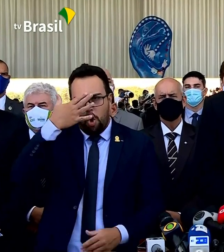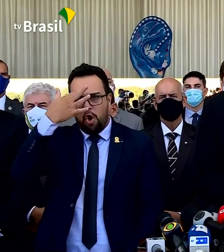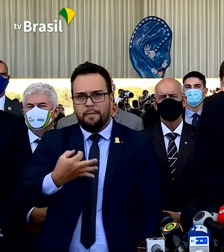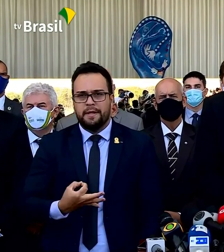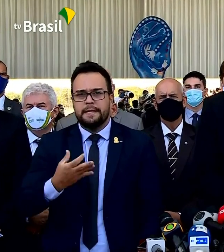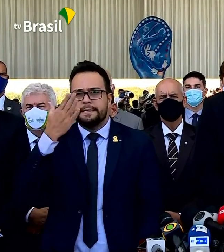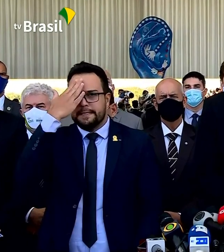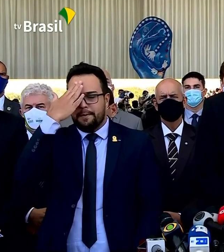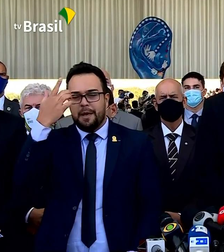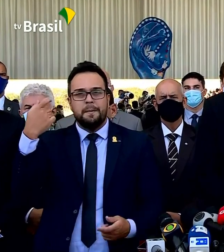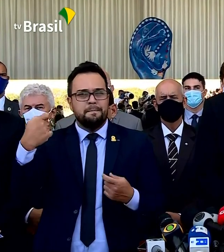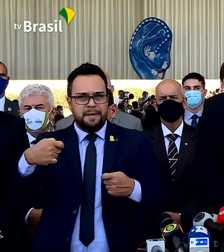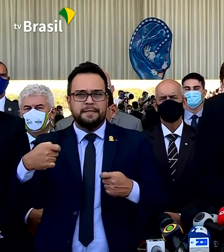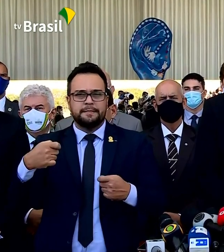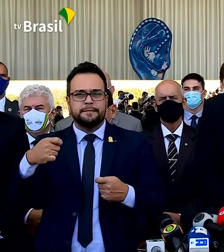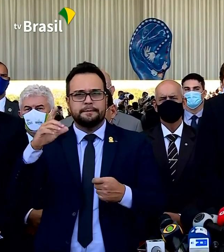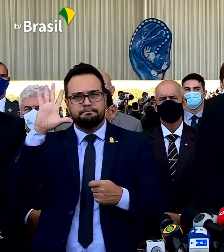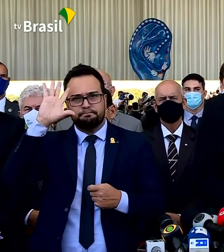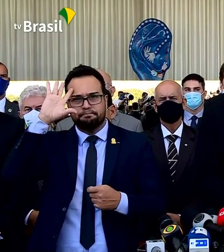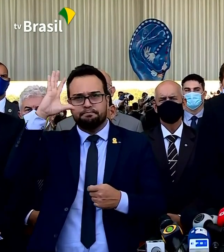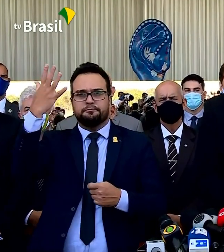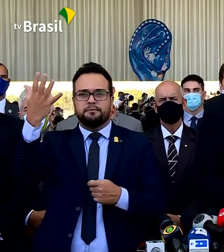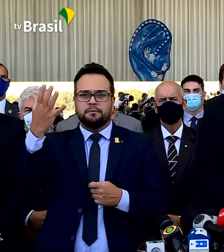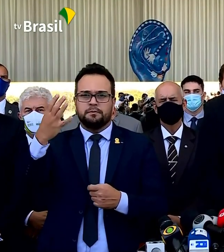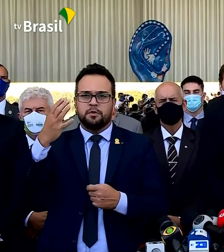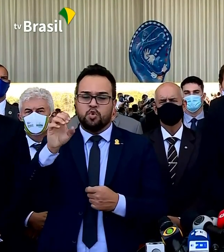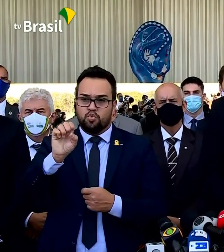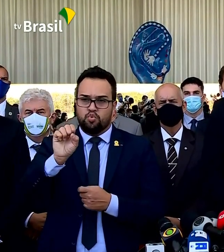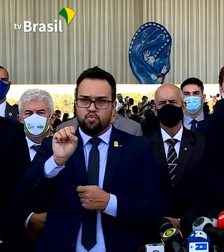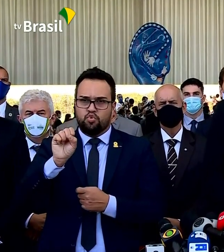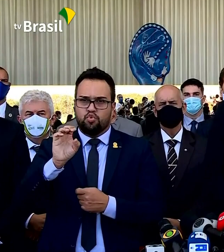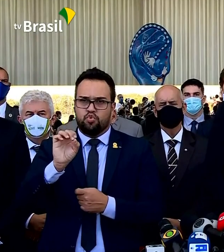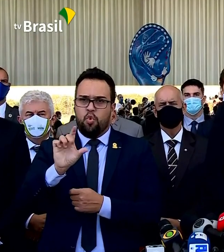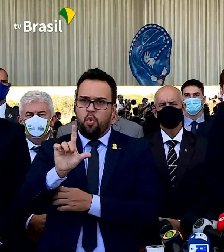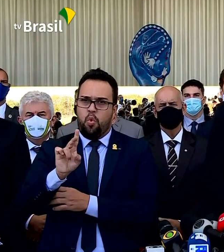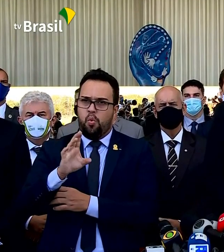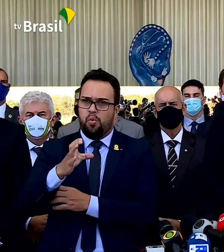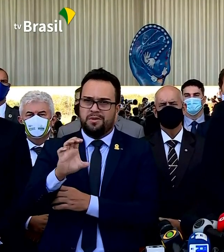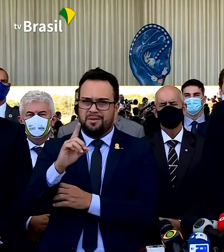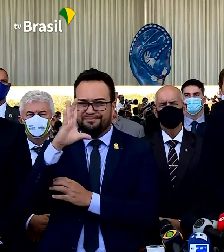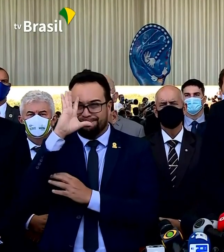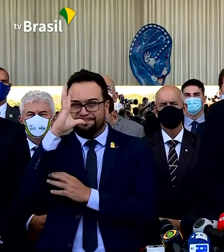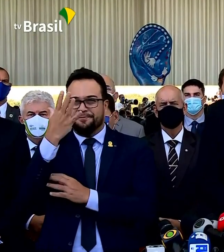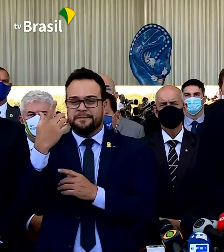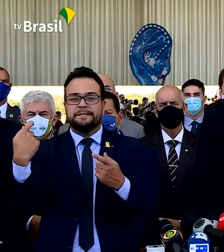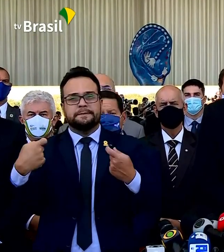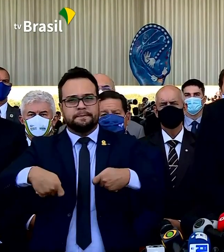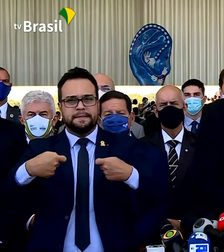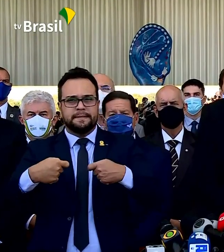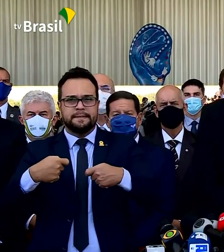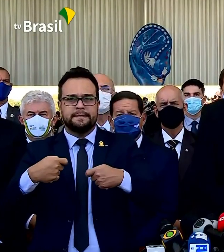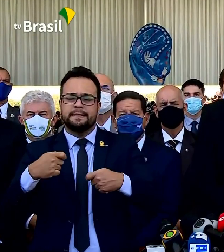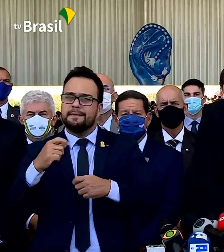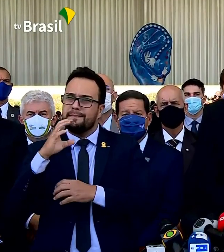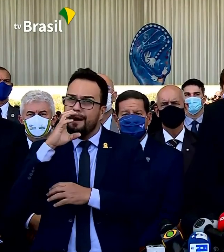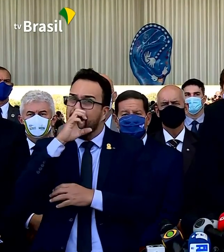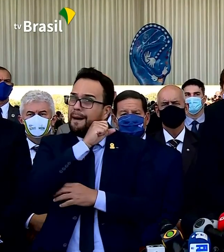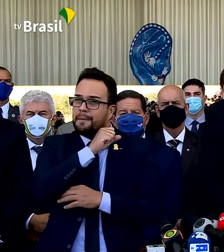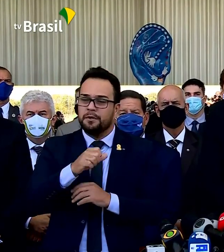medidas precisam ser urgentemente tomadas. E sob a liderança política neste Pacto Nacional do senhor